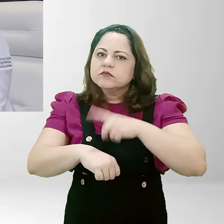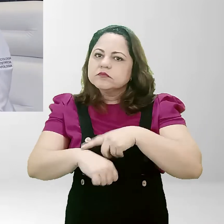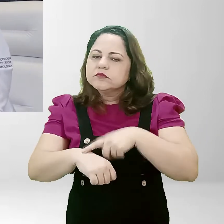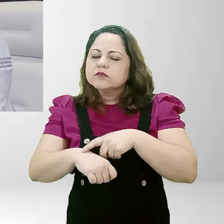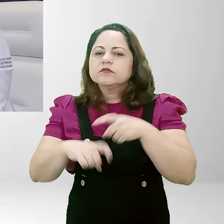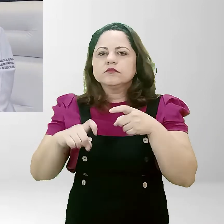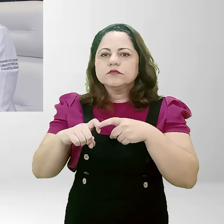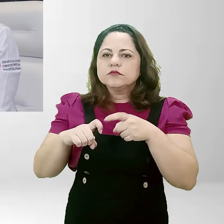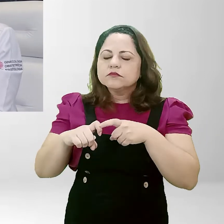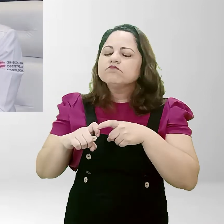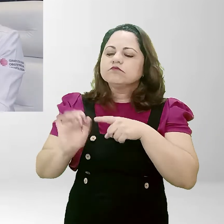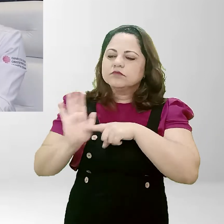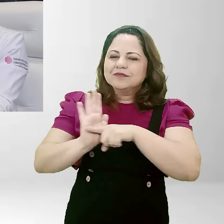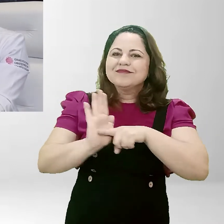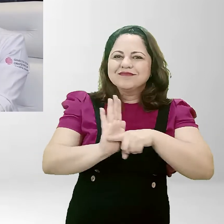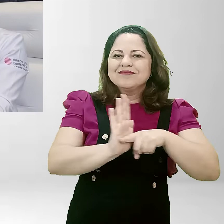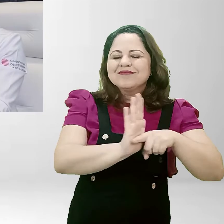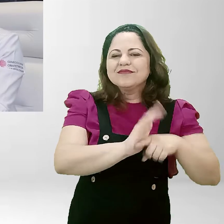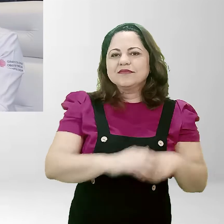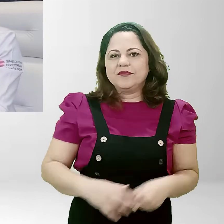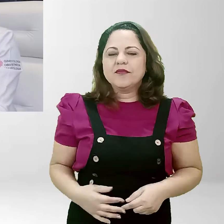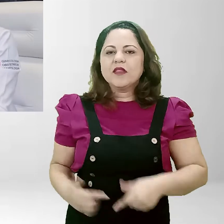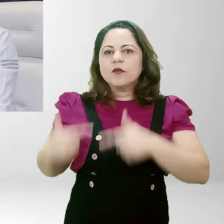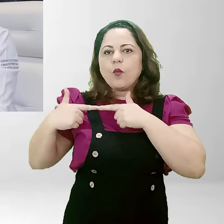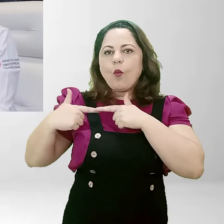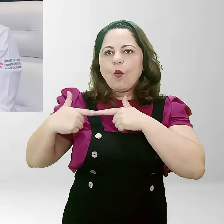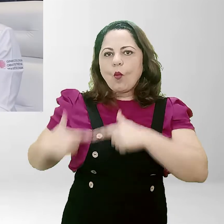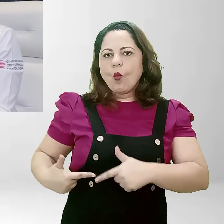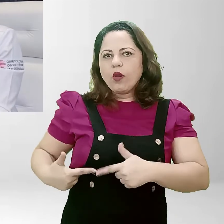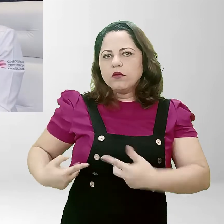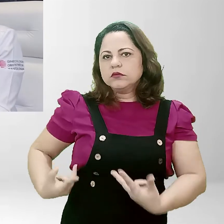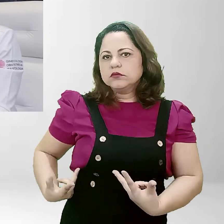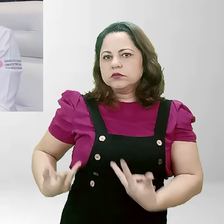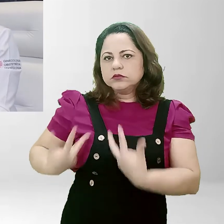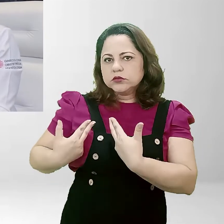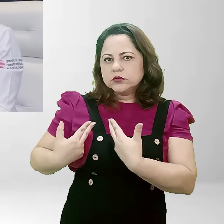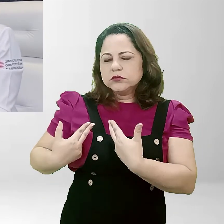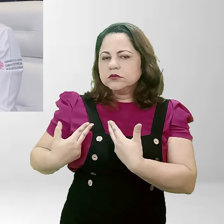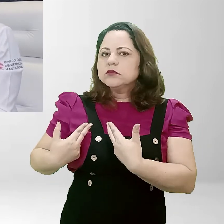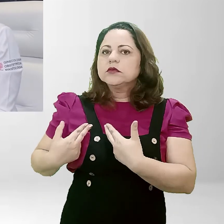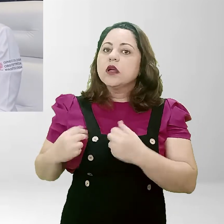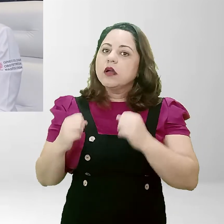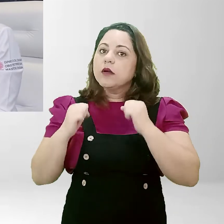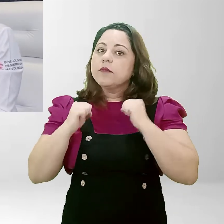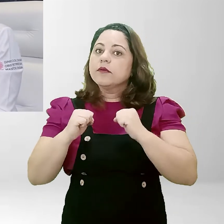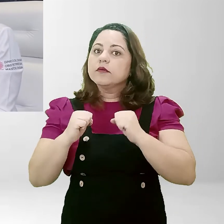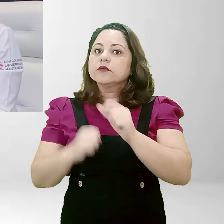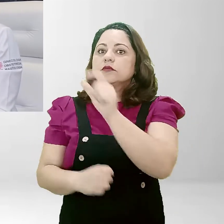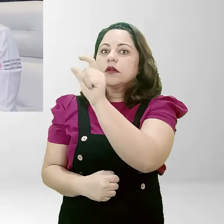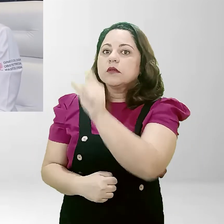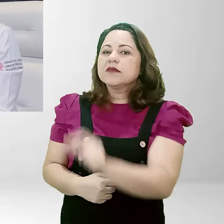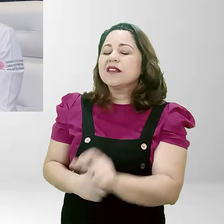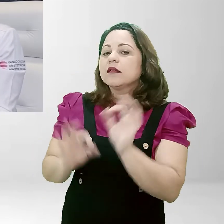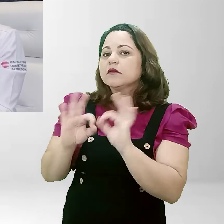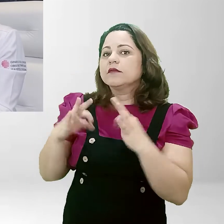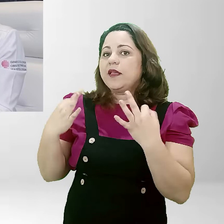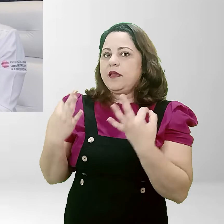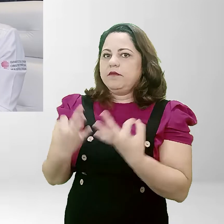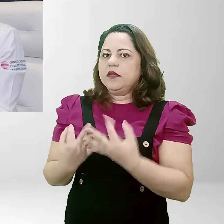doença. As mastectomias redutoras de risco são indicadas naquelas pacientes com mutação